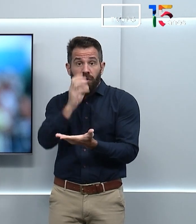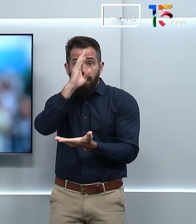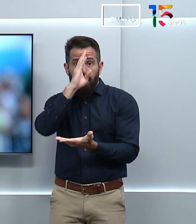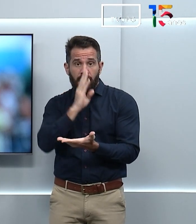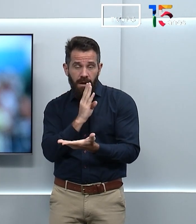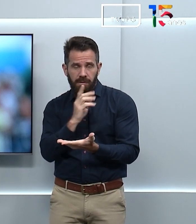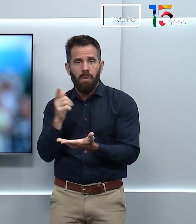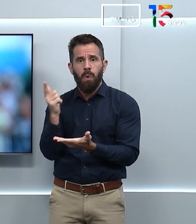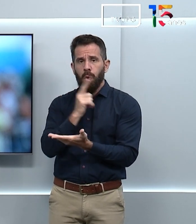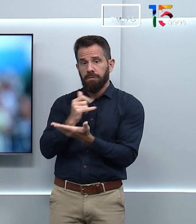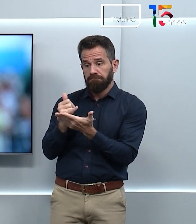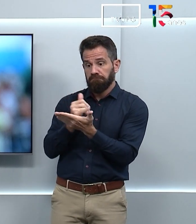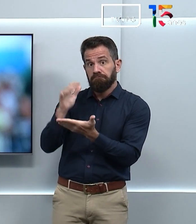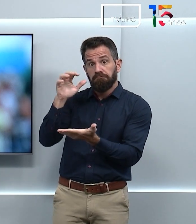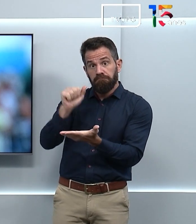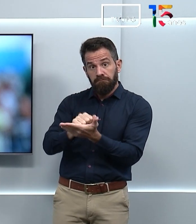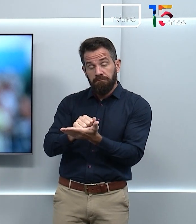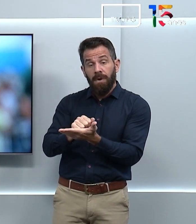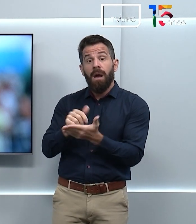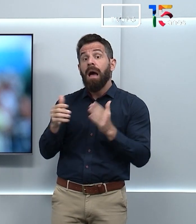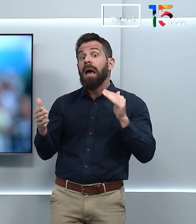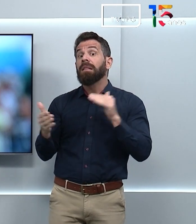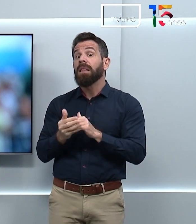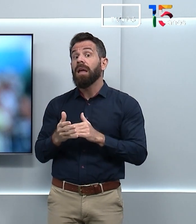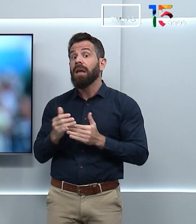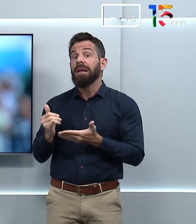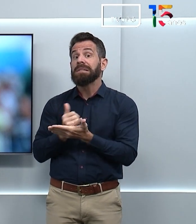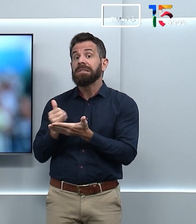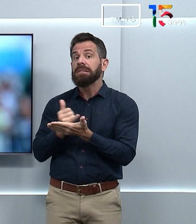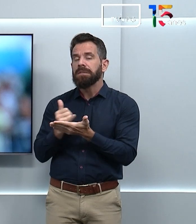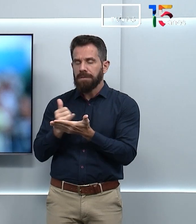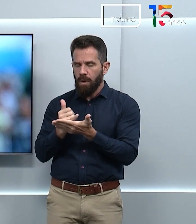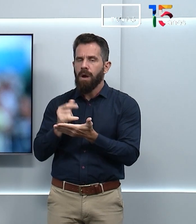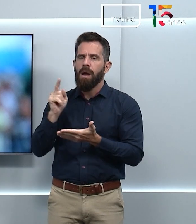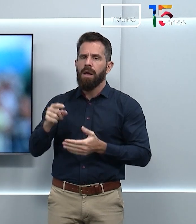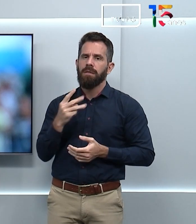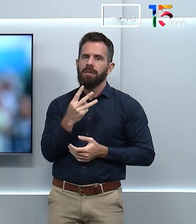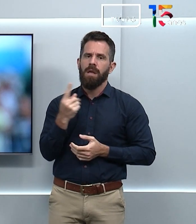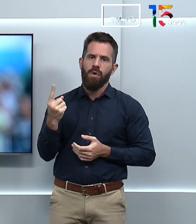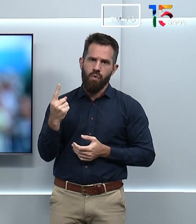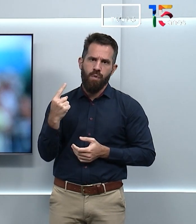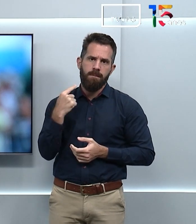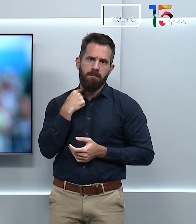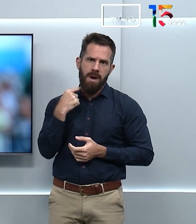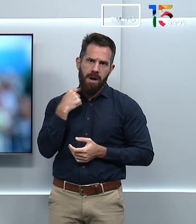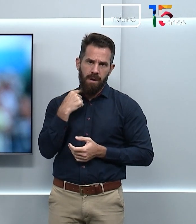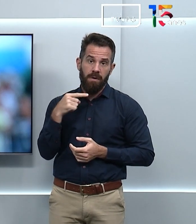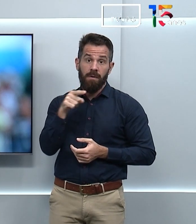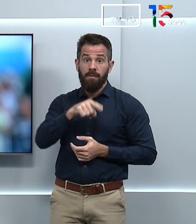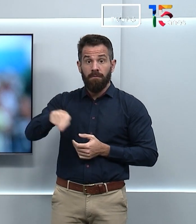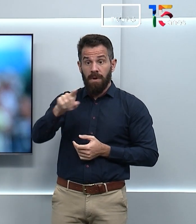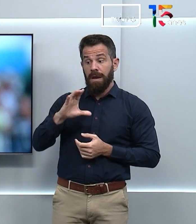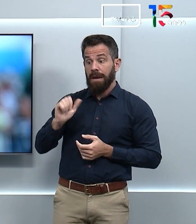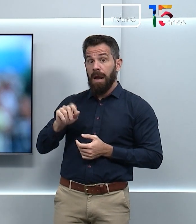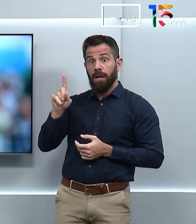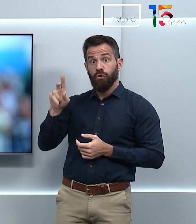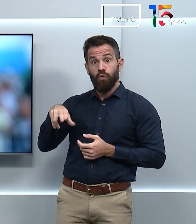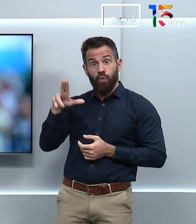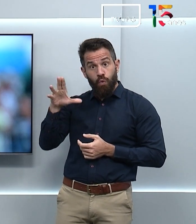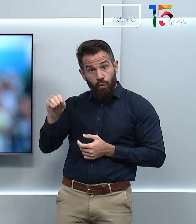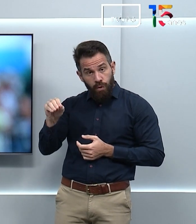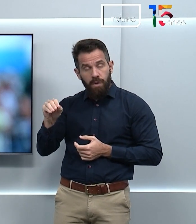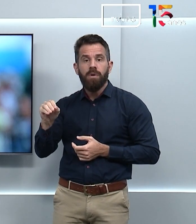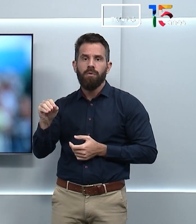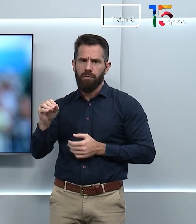prazo para inscrição é 31 de maio. E para participar, é preciso ter cadastro atualizado no CadÚnico, morar há